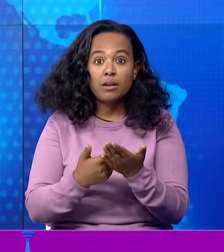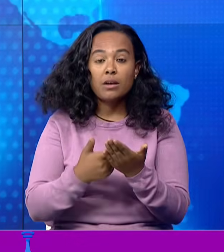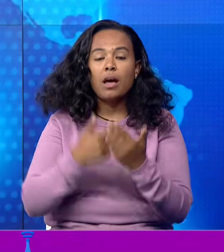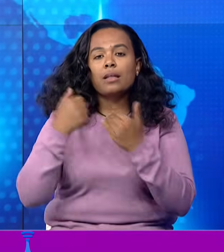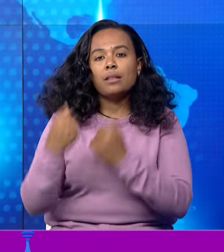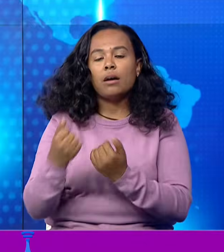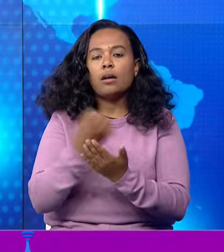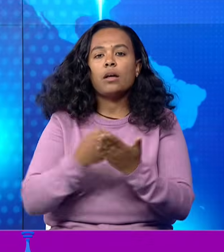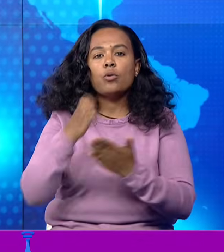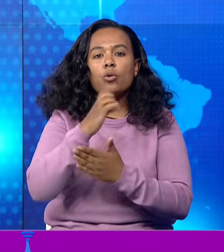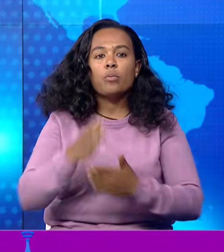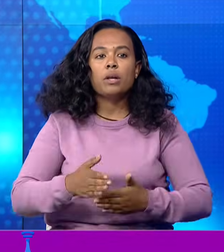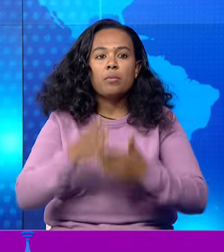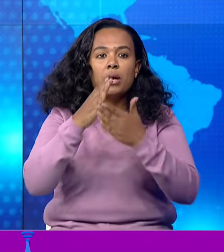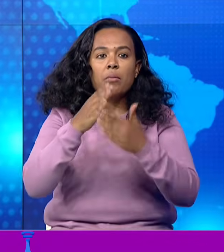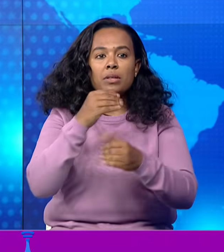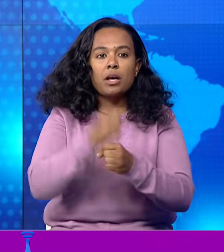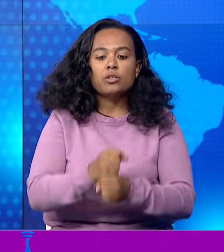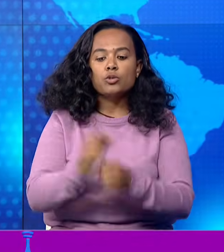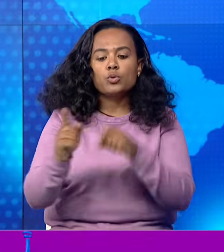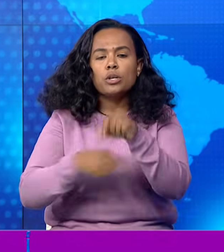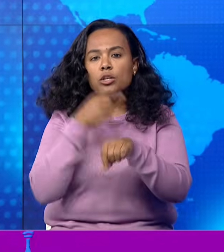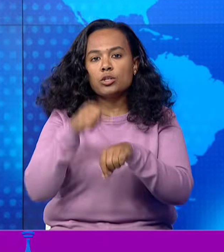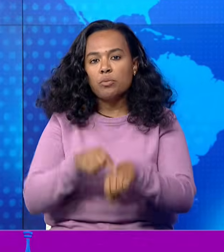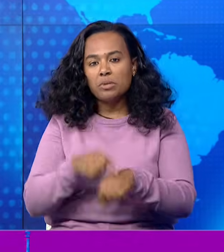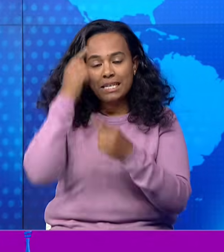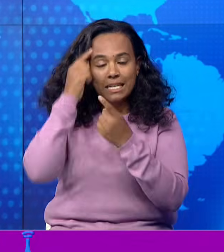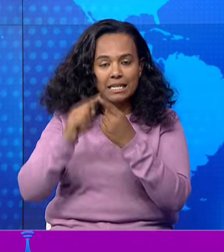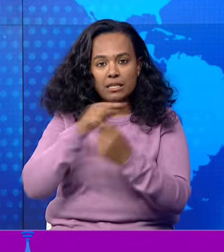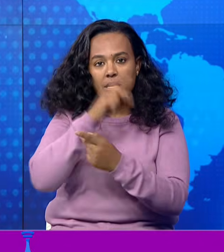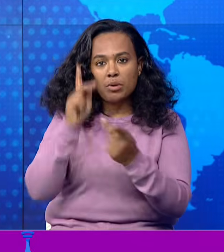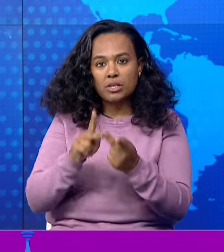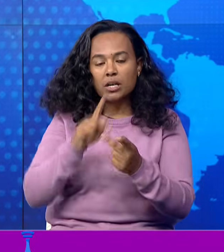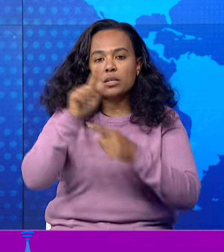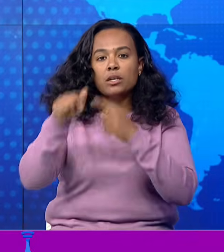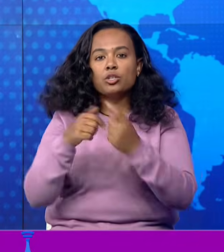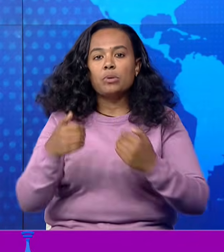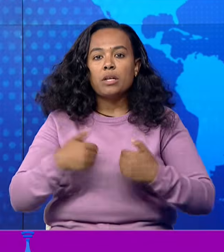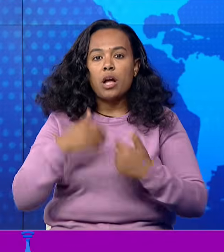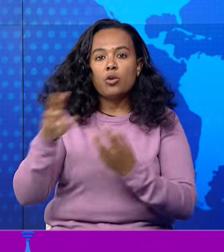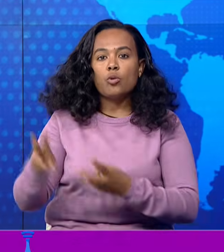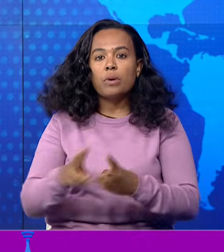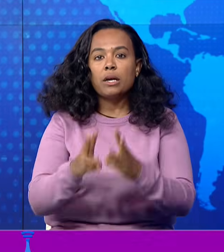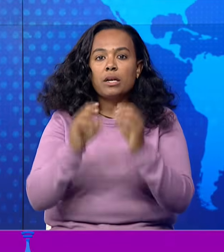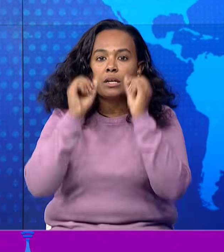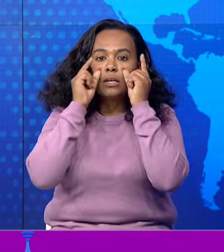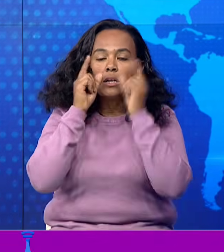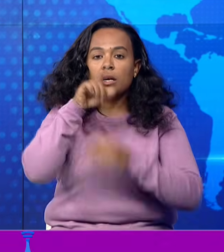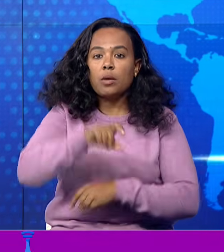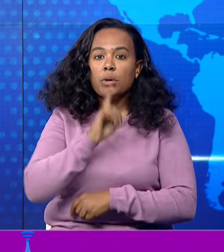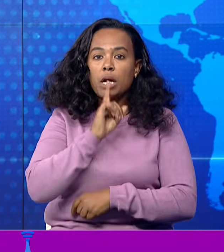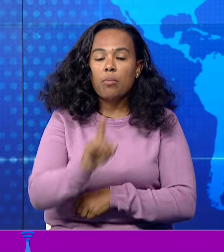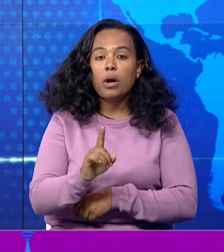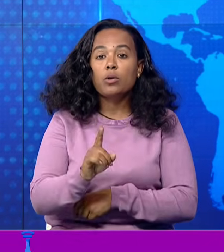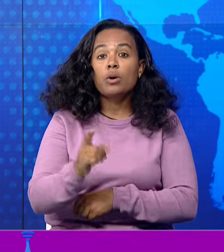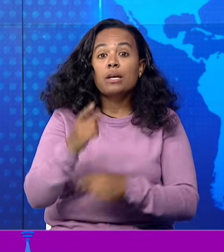ጠንካራ ኢኮኖሚን ለመገንባት የያዘችውን የረጅም ጊዜ እቅድ ለማሳካት እየሄደችበት ያለው መንገድ ሊደነቅ የሚገባ ነው።